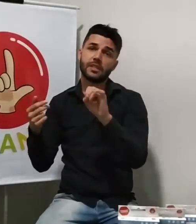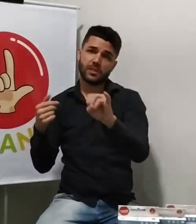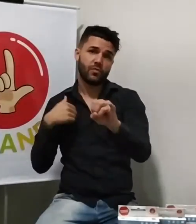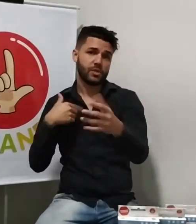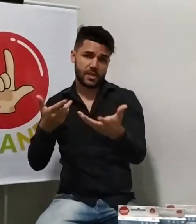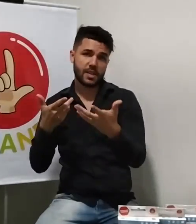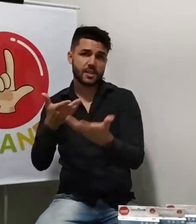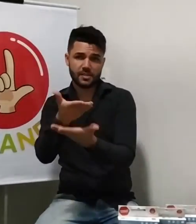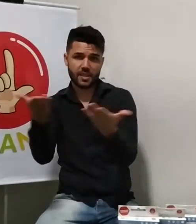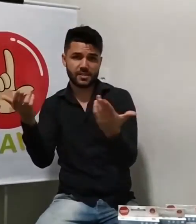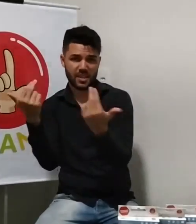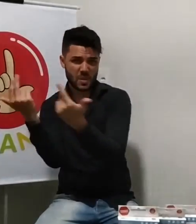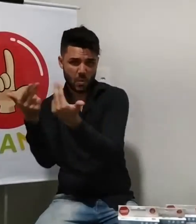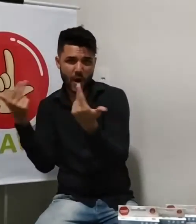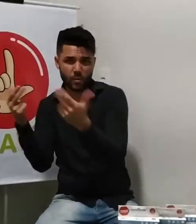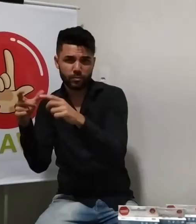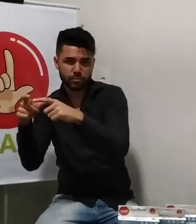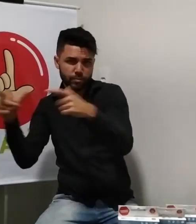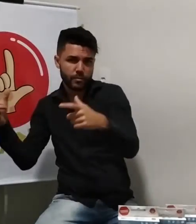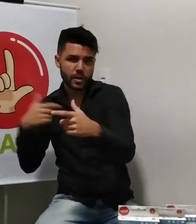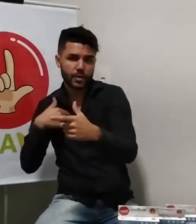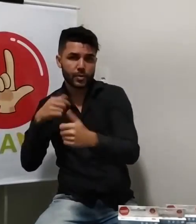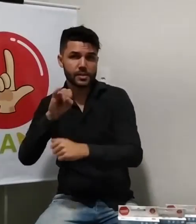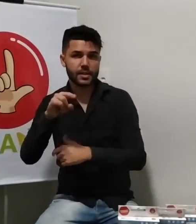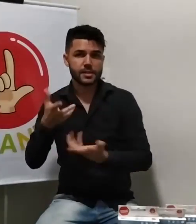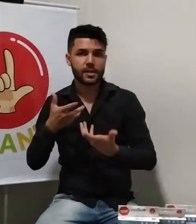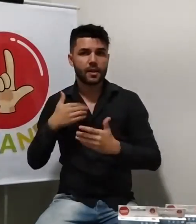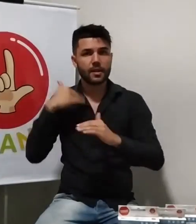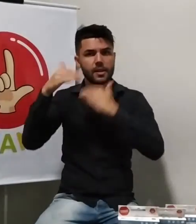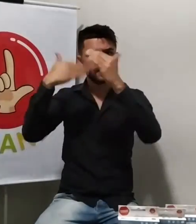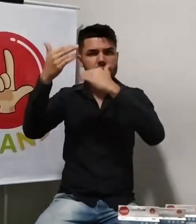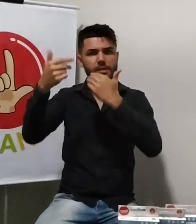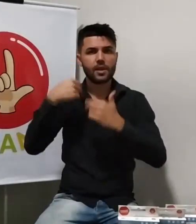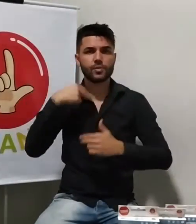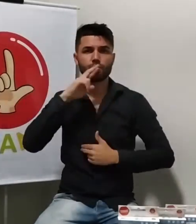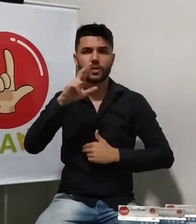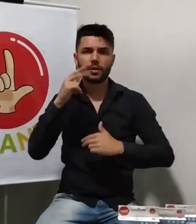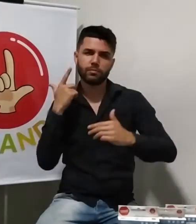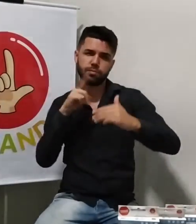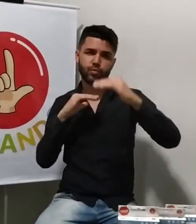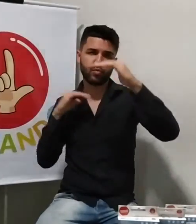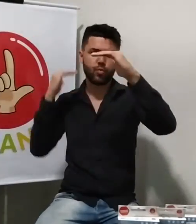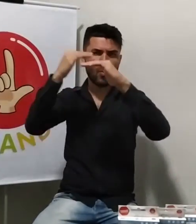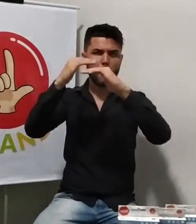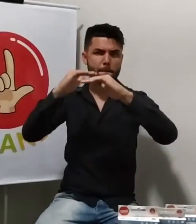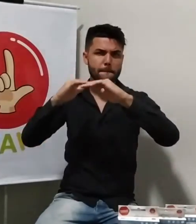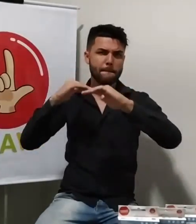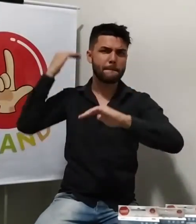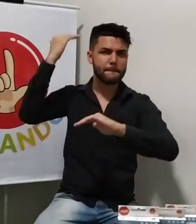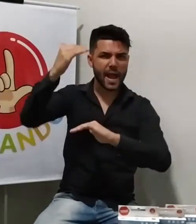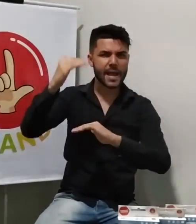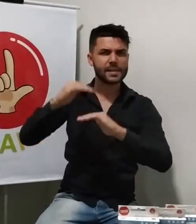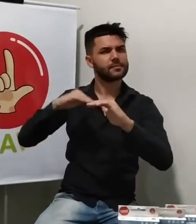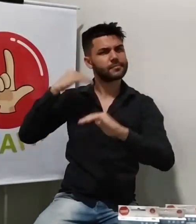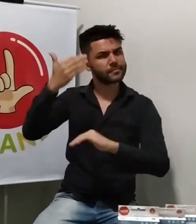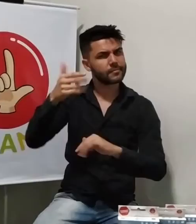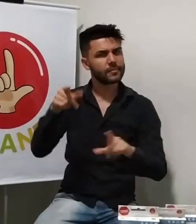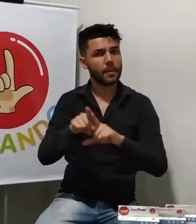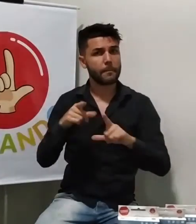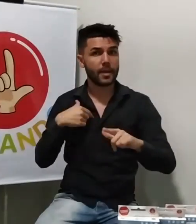como a maioria. Agora, se você quer crescer e ter resultados mais expressivos e conquistar mais e poder ajudar mais também, eu pelo menos penso assim, eu